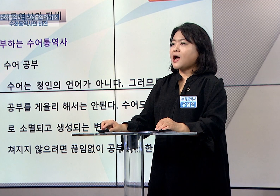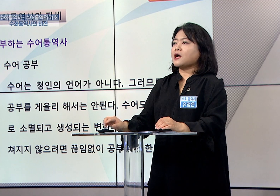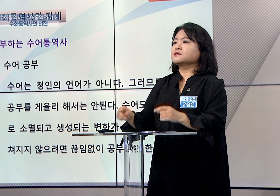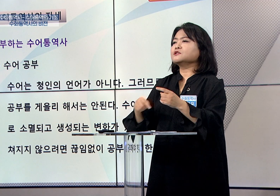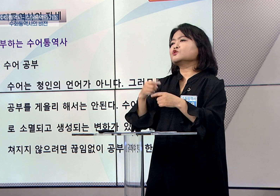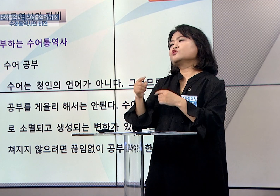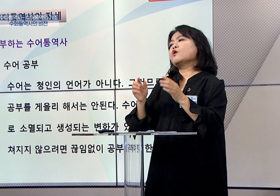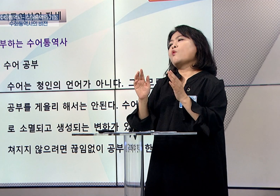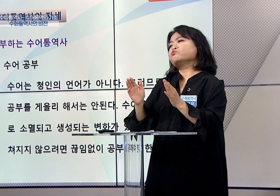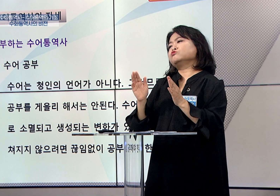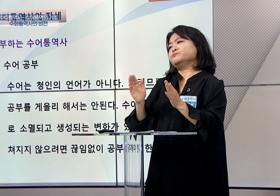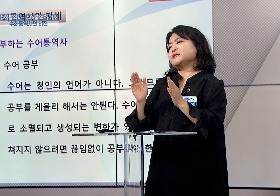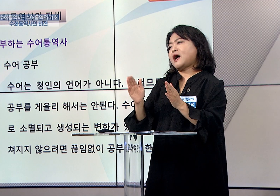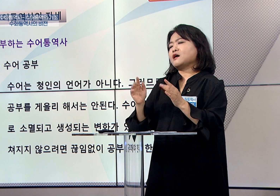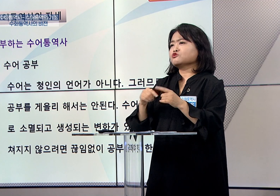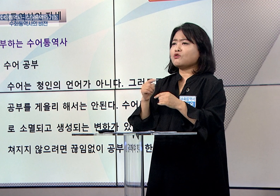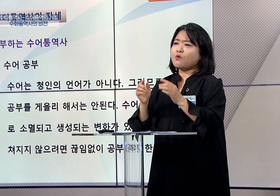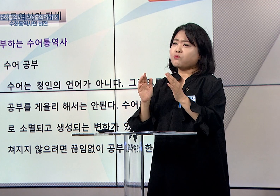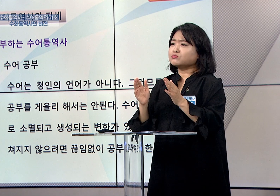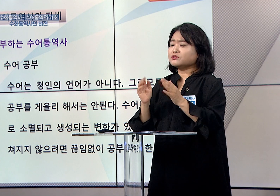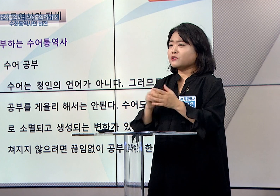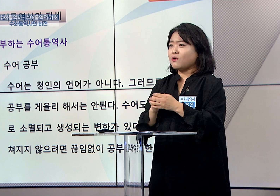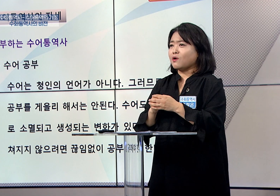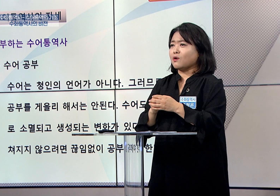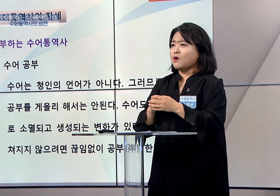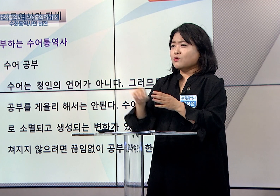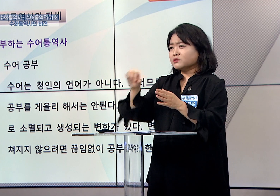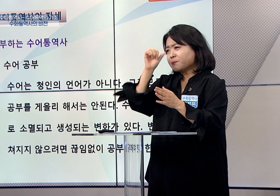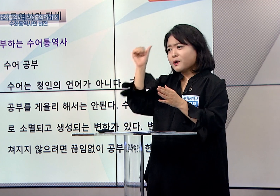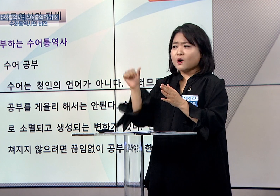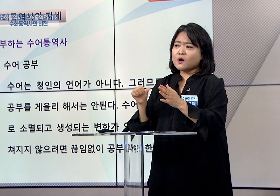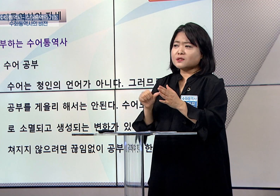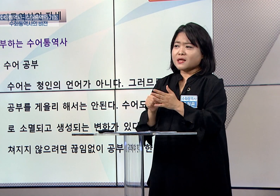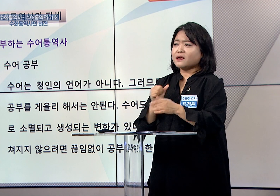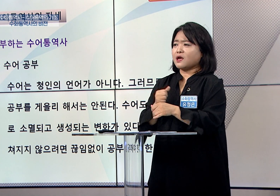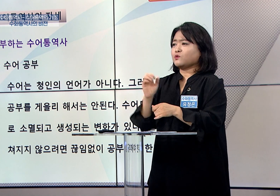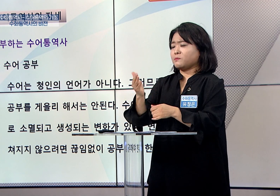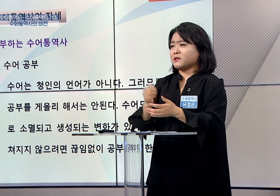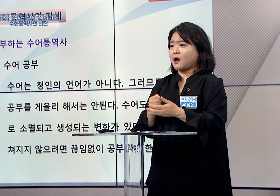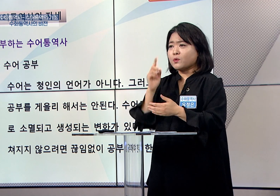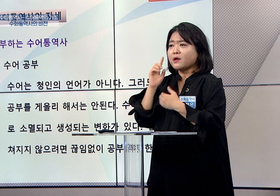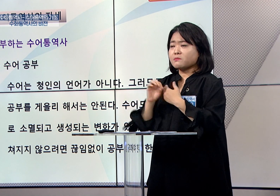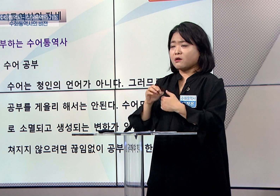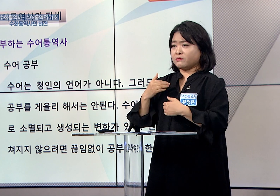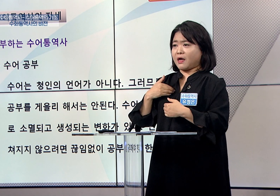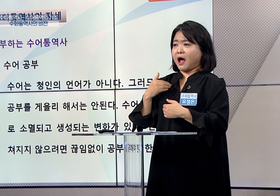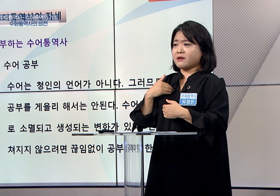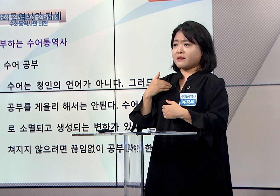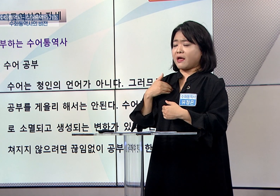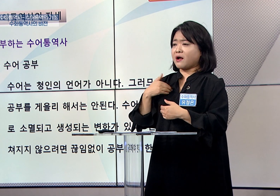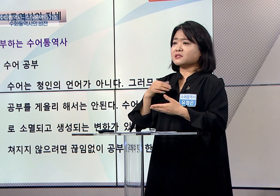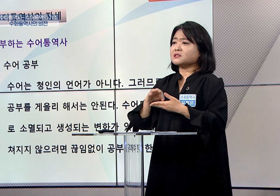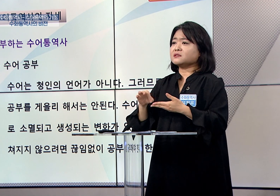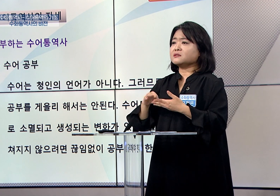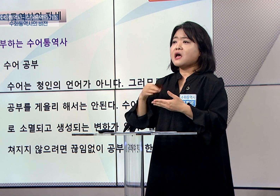자, 그리고 수어 공부입니다. 수어 공부는요, 우리가 평생 해야 됩니다. 왜냐하면 내가 쓰는